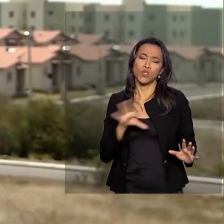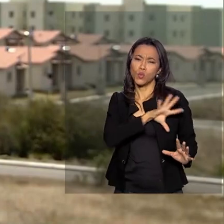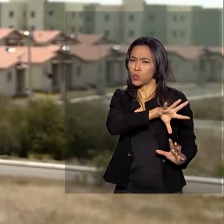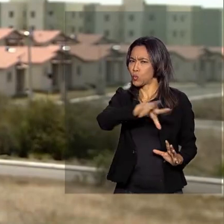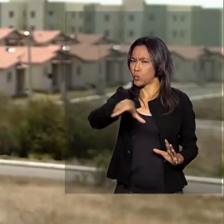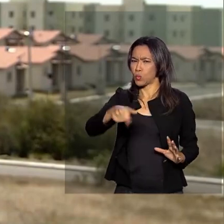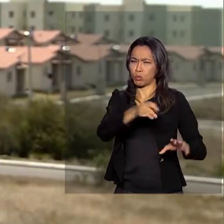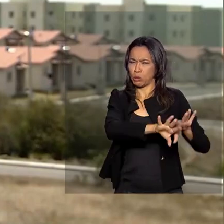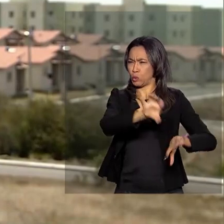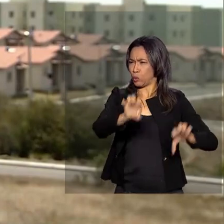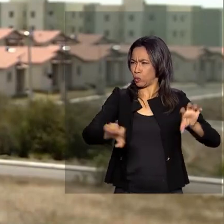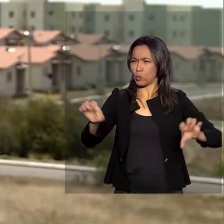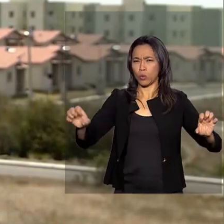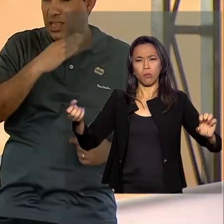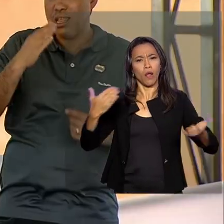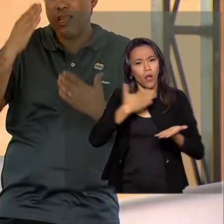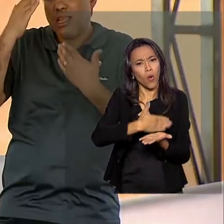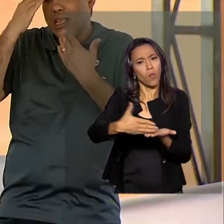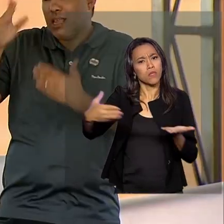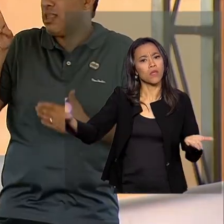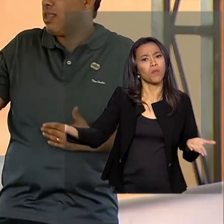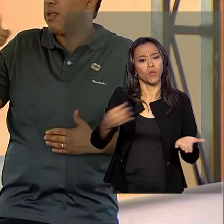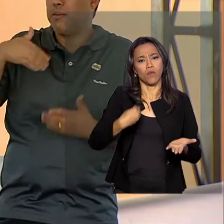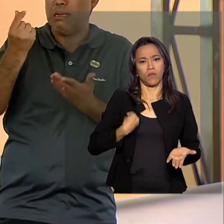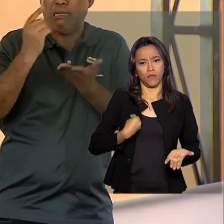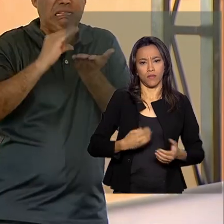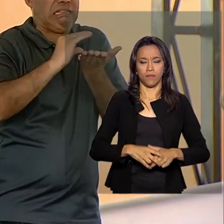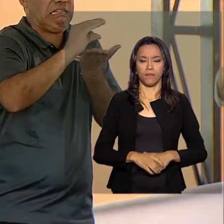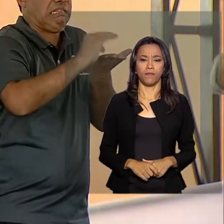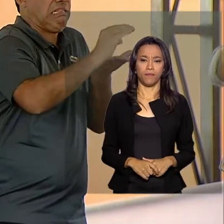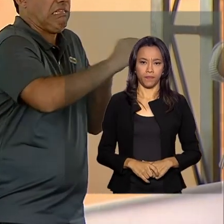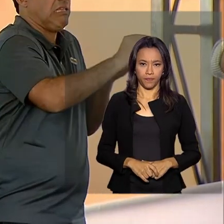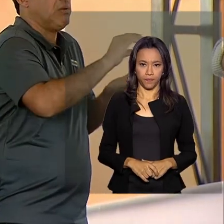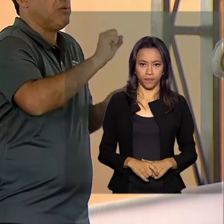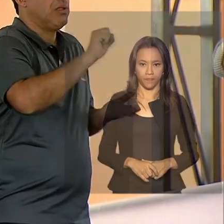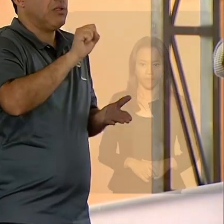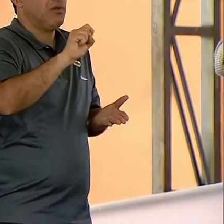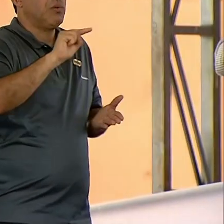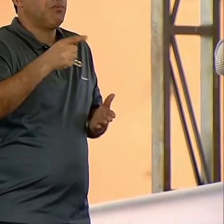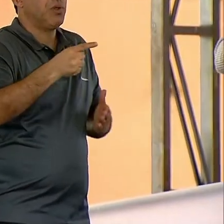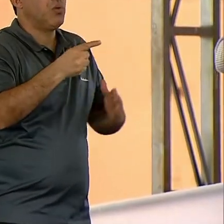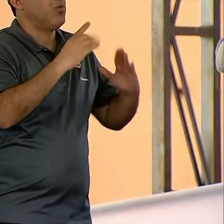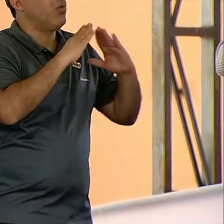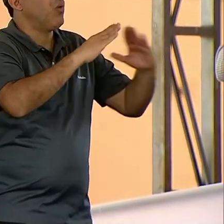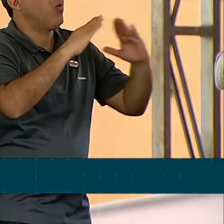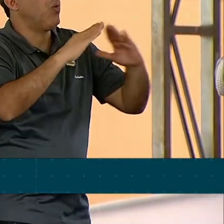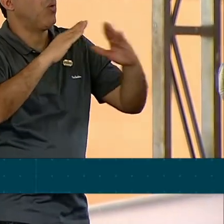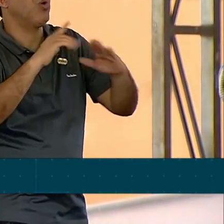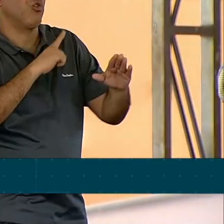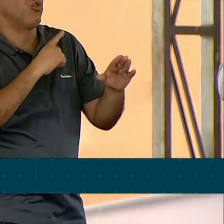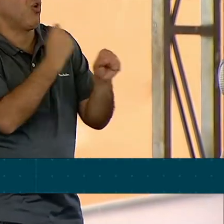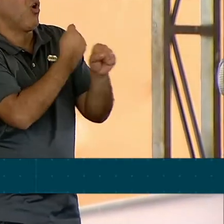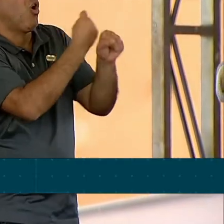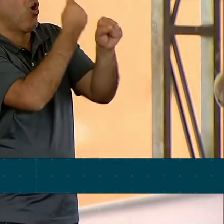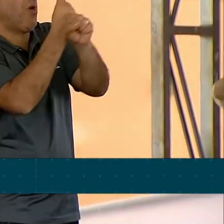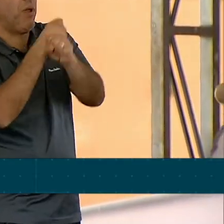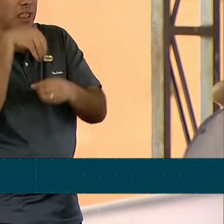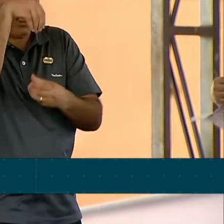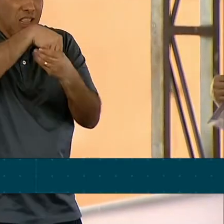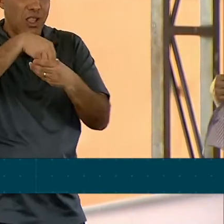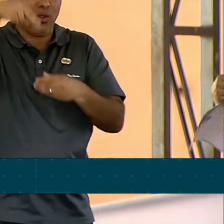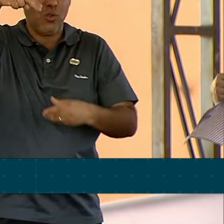infraestrutura para começar uma vida nova. Mais de 88 mil unidades estão em construção em todo o Nordeste.